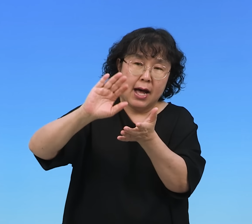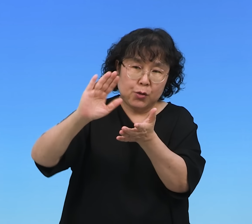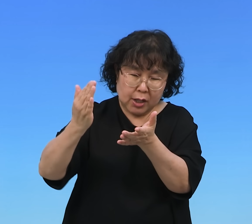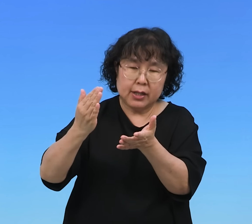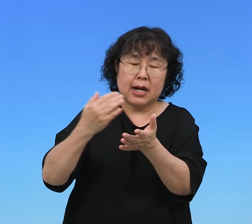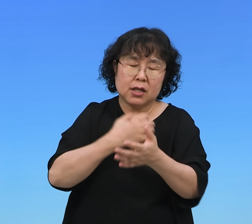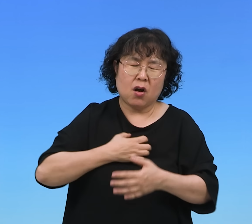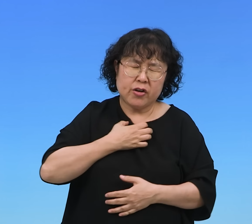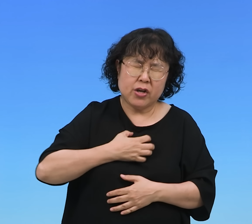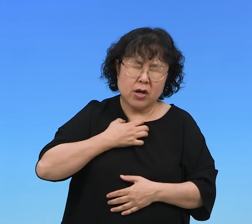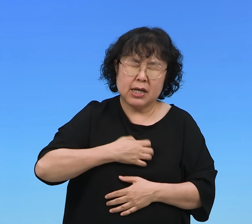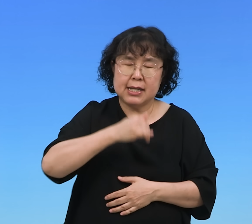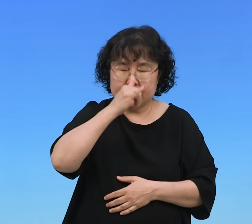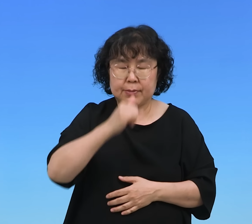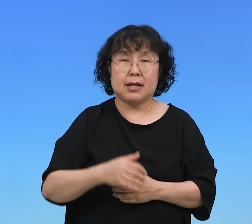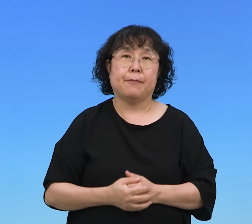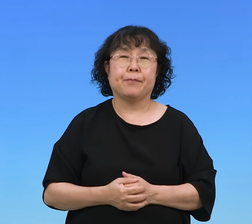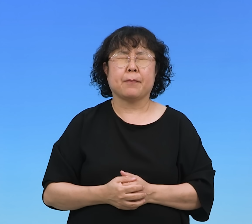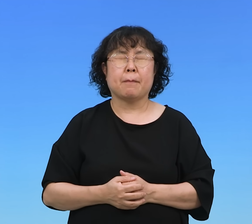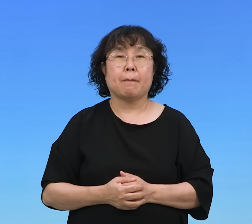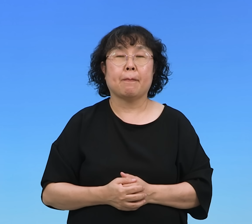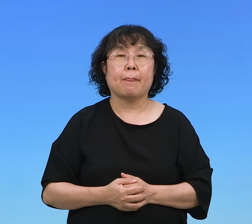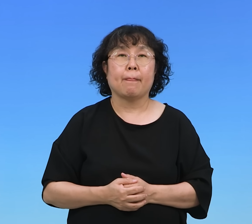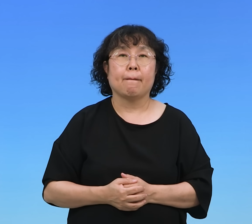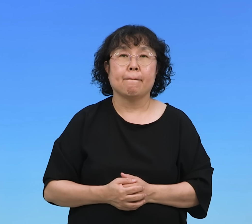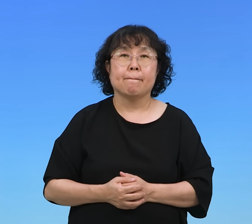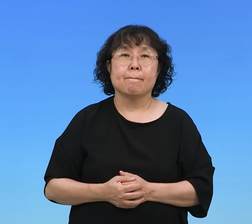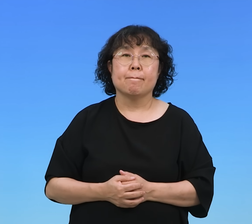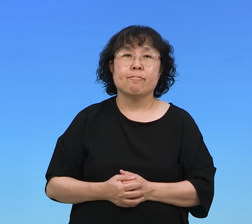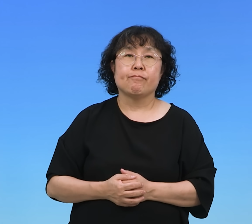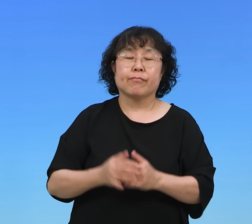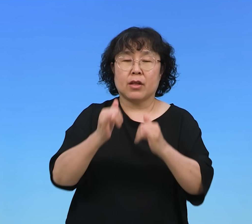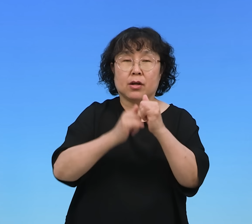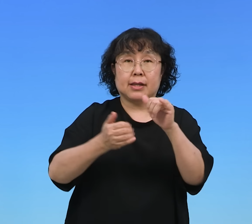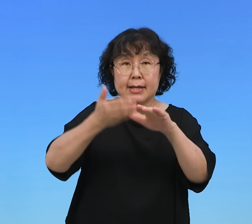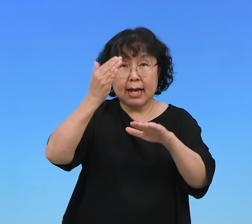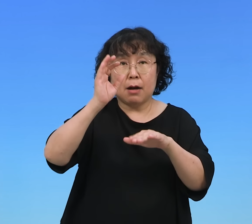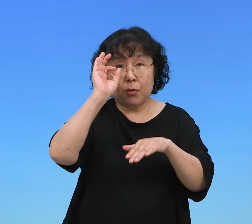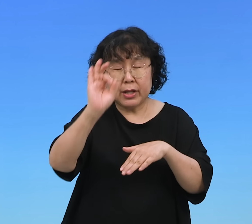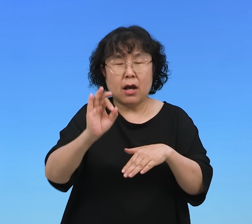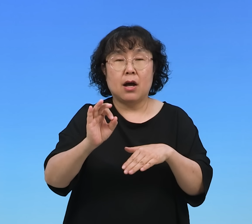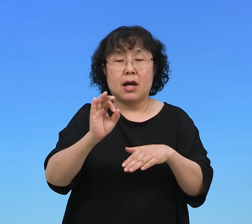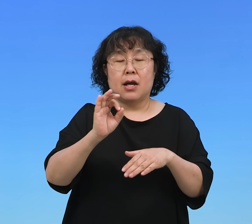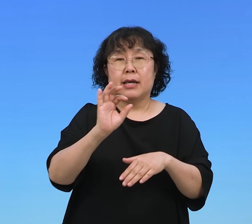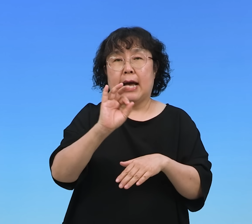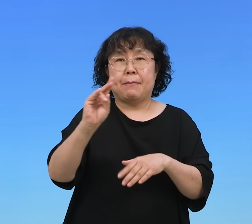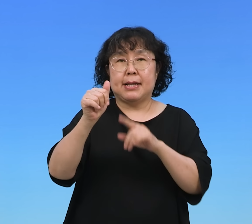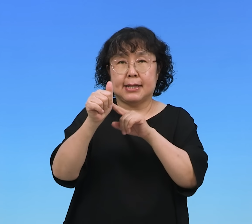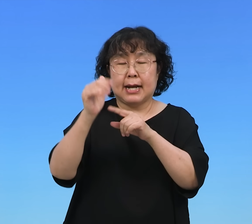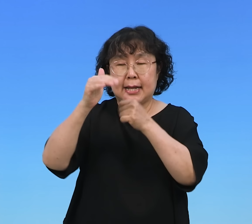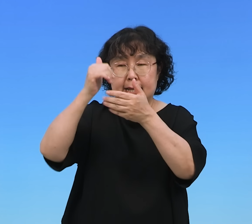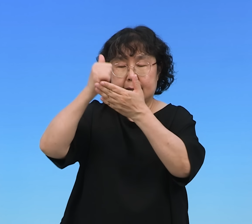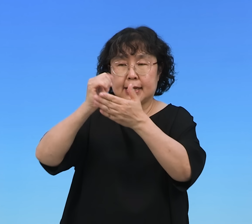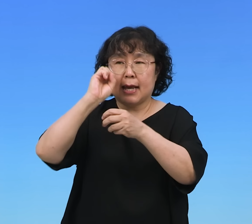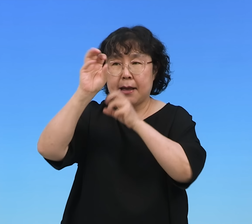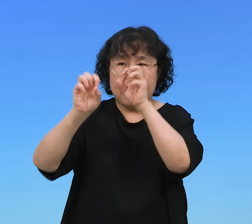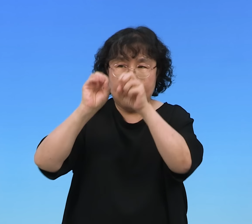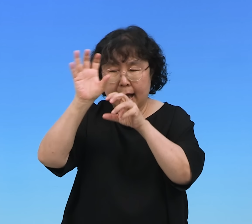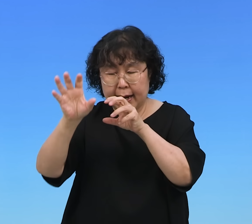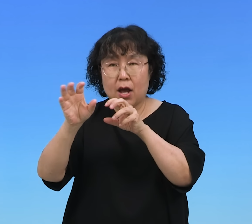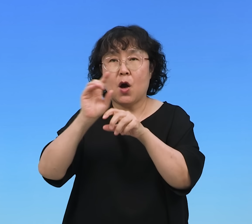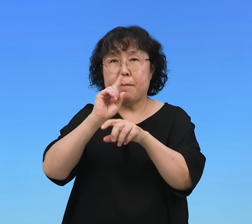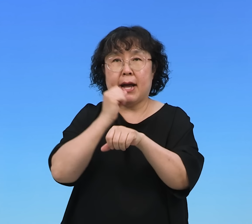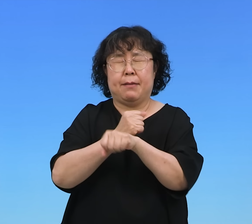이런 면에서 저는 오늘 본문 역대상 4장 10절 다시 한번 보십시오. 야베스가 이스라엘 하나님께